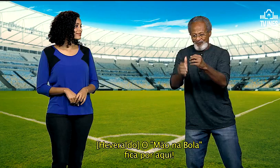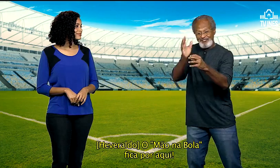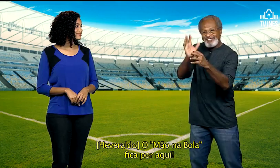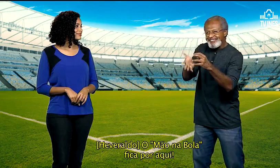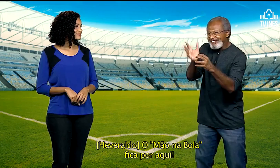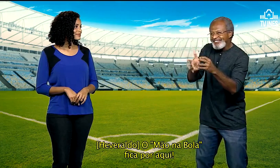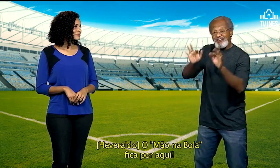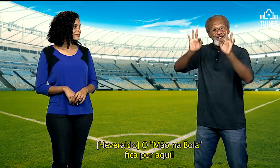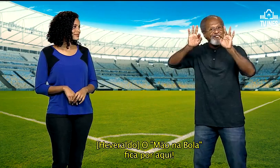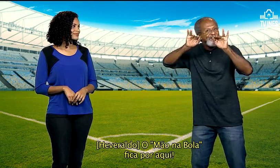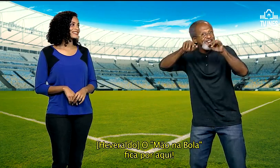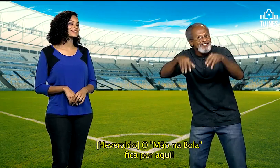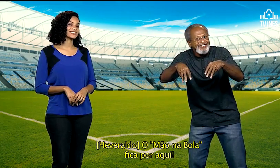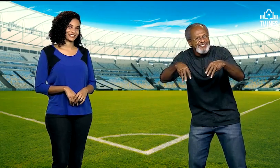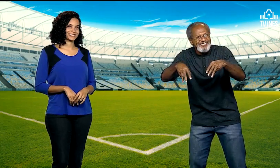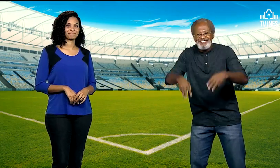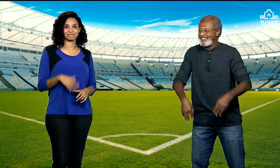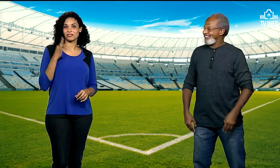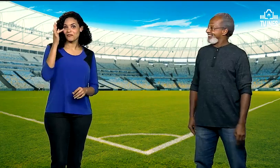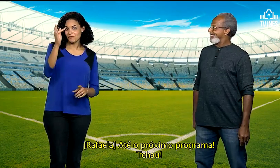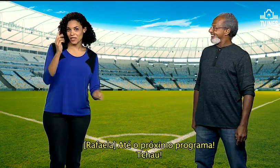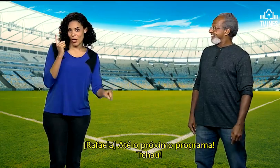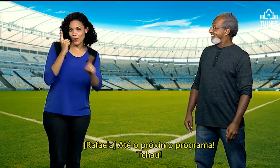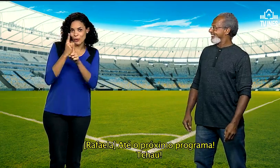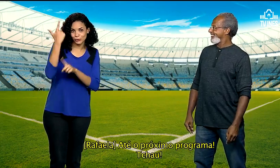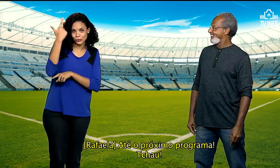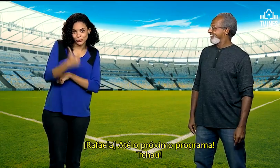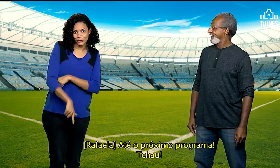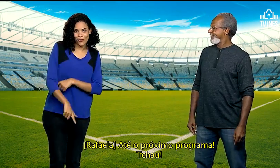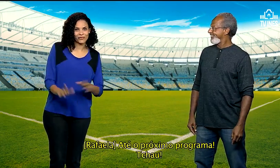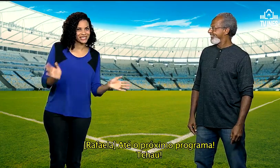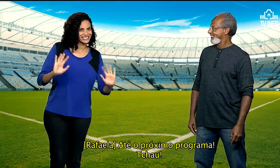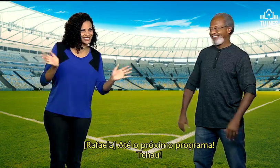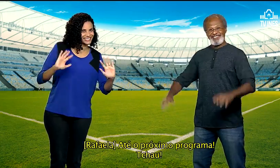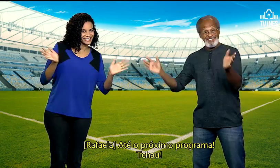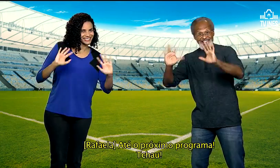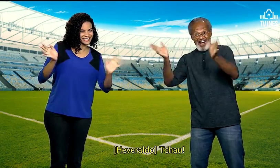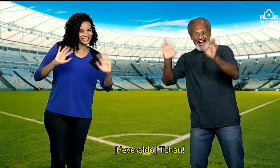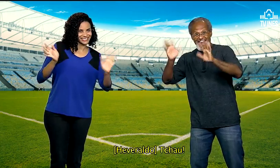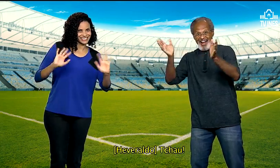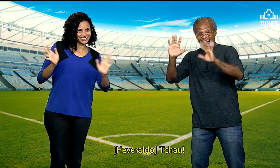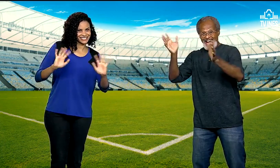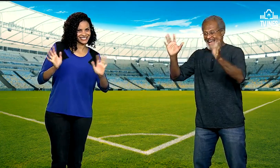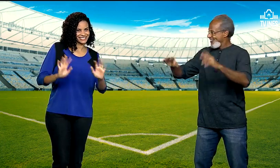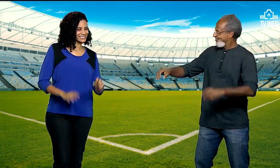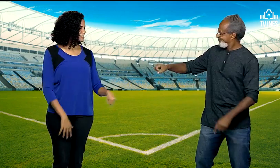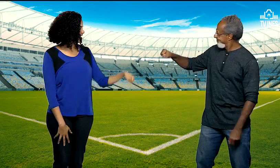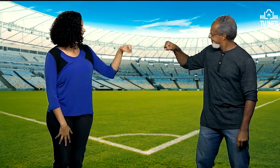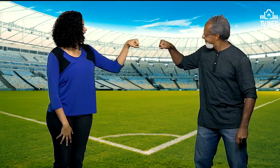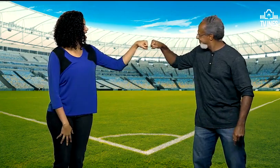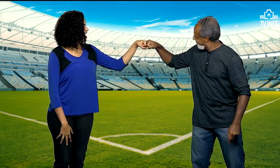O Mal na Bola fica por aqui. Até o próximo programa. Tchau! Tchau!